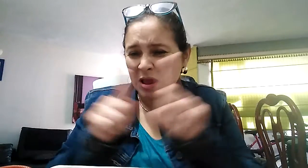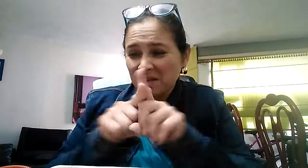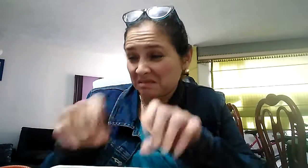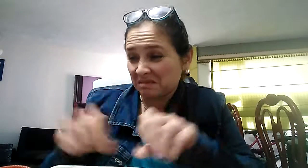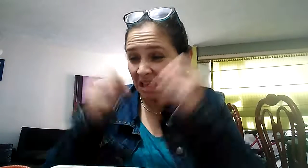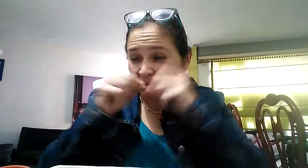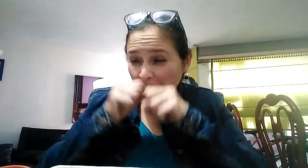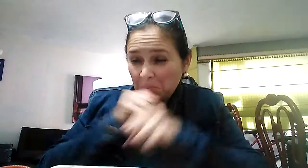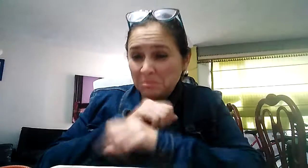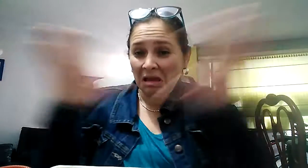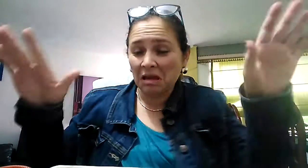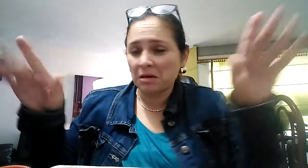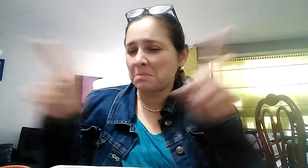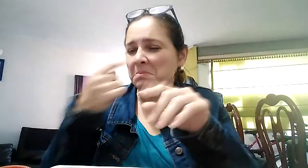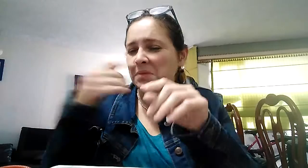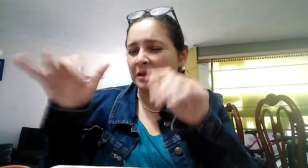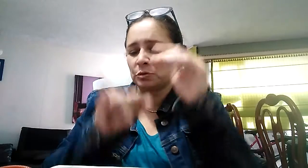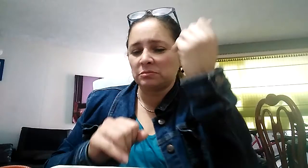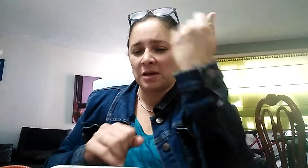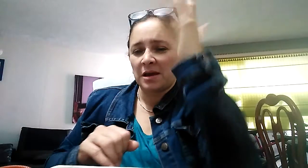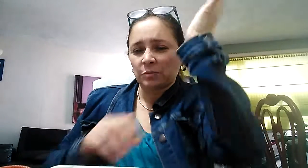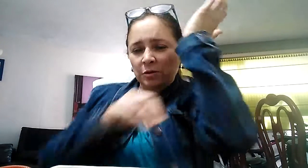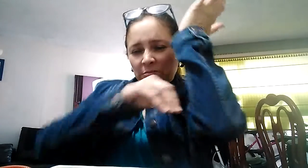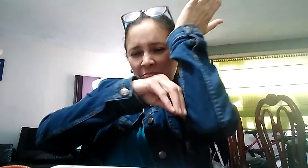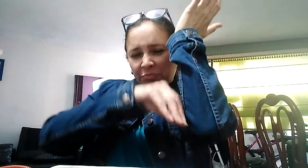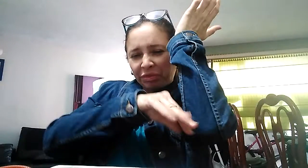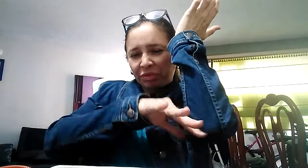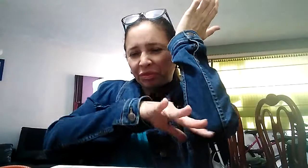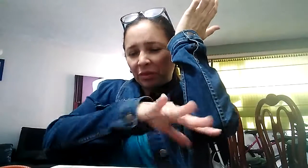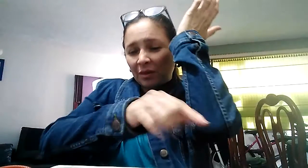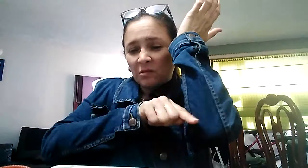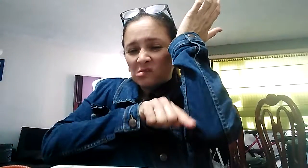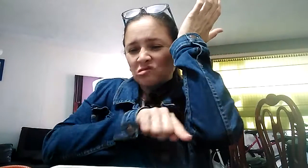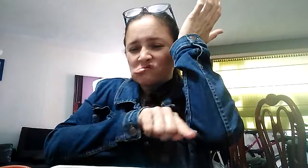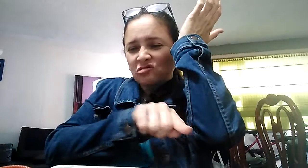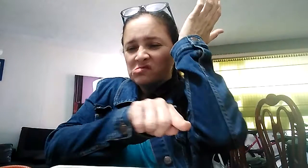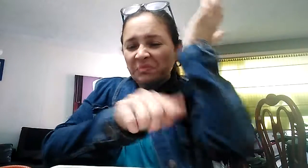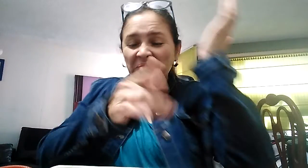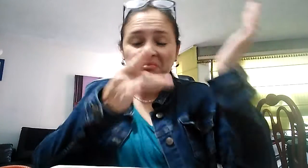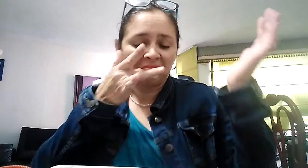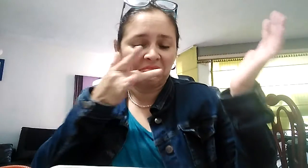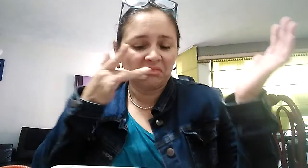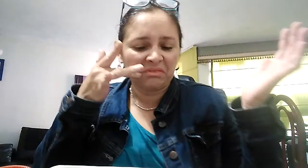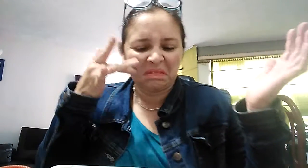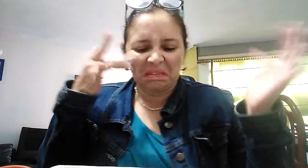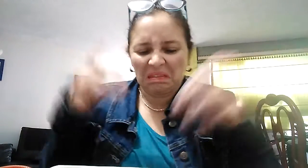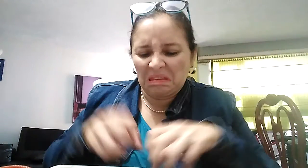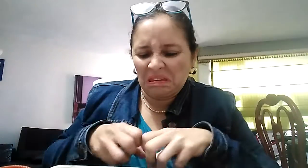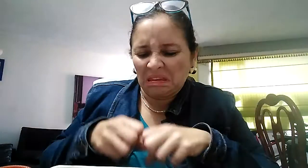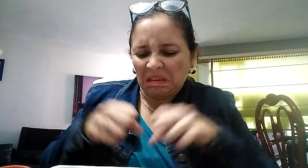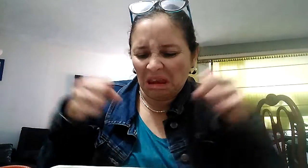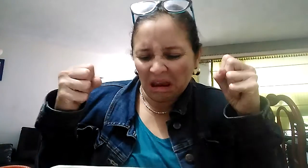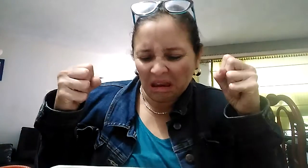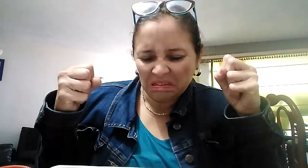escuchar lo que dices con tu voz chillona de preadolescente. ¿Mi qué? No debes avergonzarte, Dipper. Tu voz es